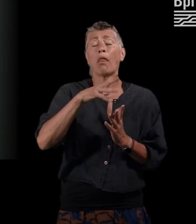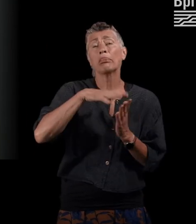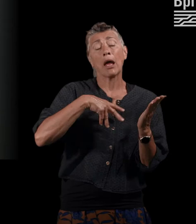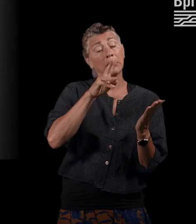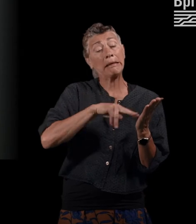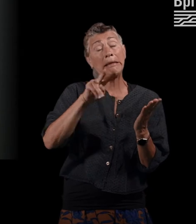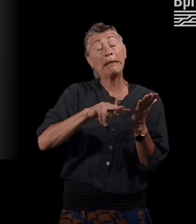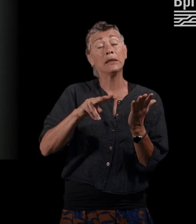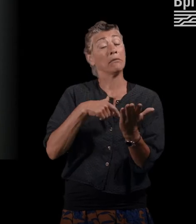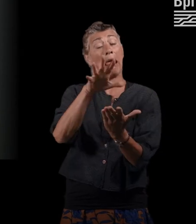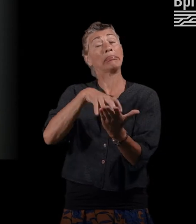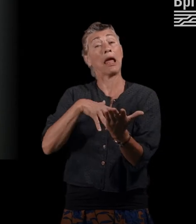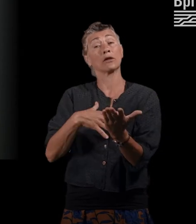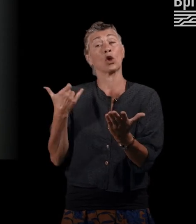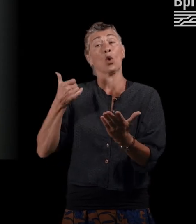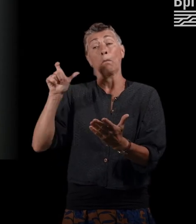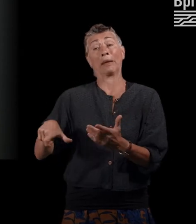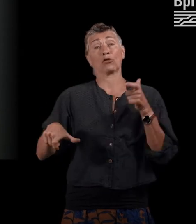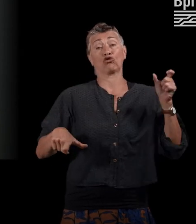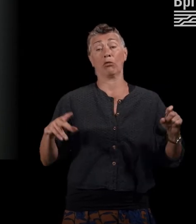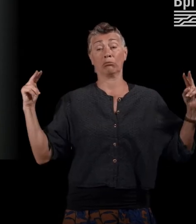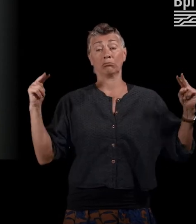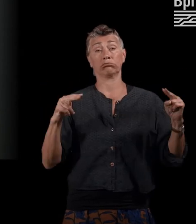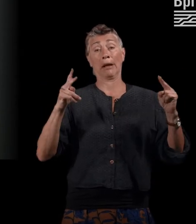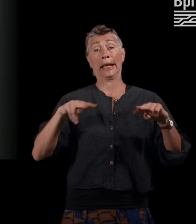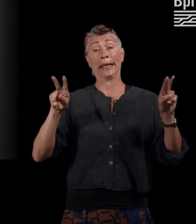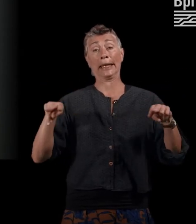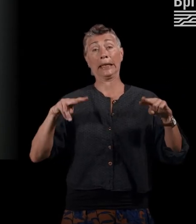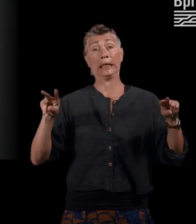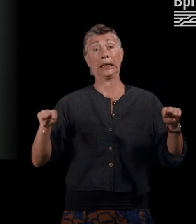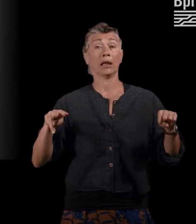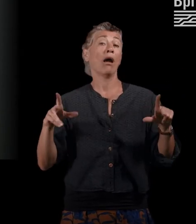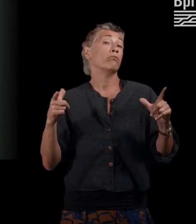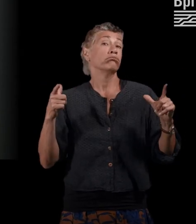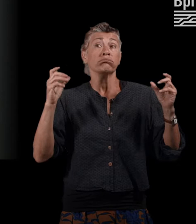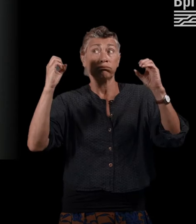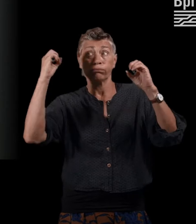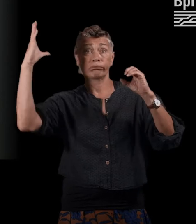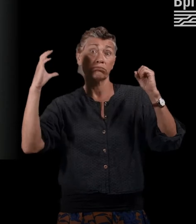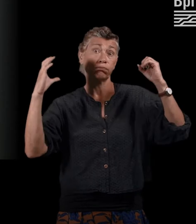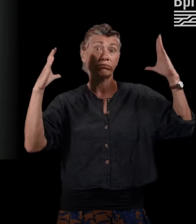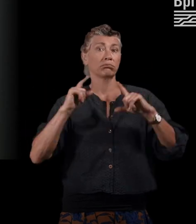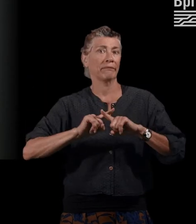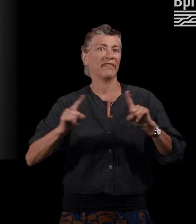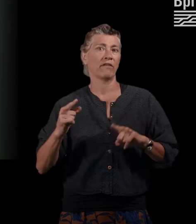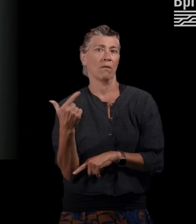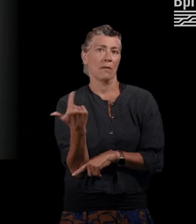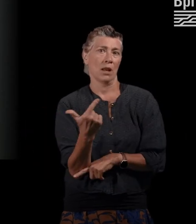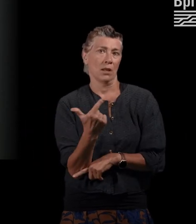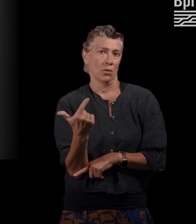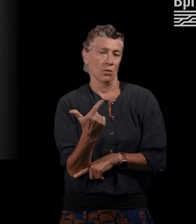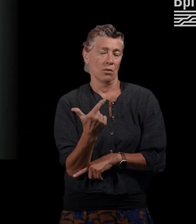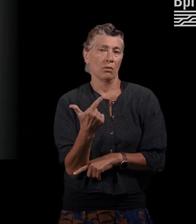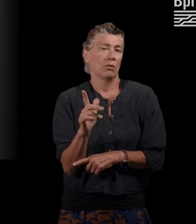un texte et si deux personnes le lisent différemment à cause de tout ce qui n'est pas dit, tous les non-dits et tous les vides qu'on remplit en tant que